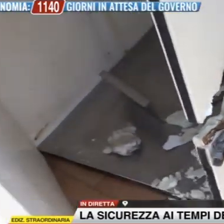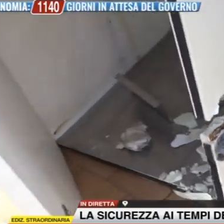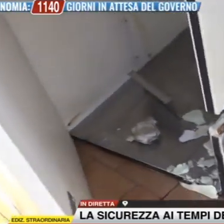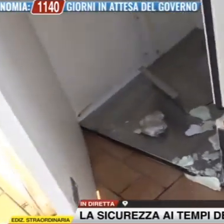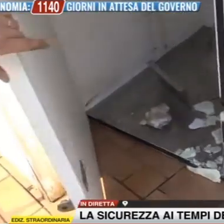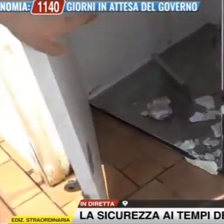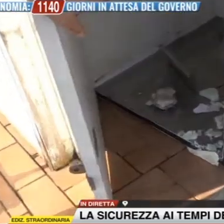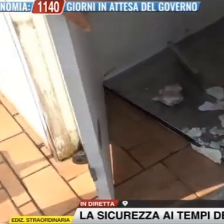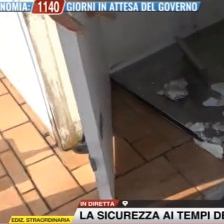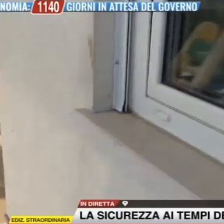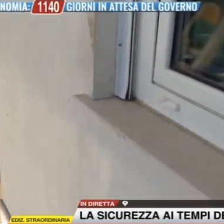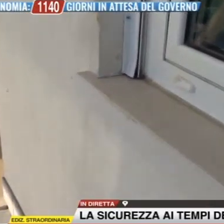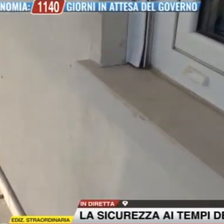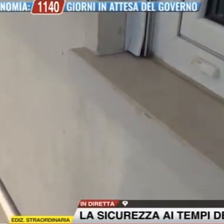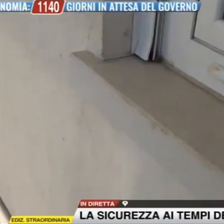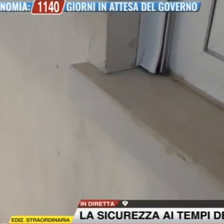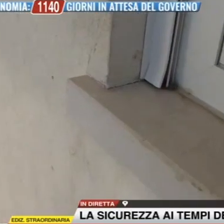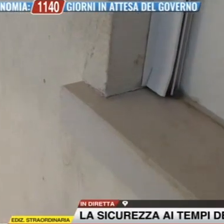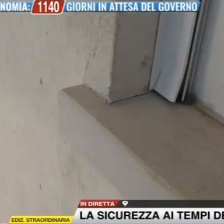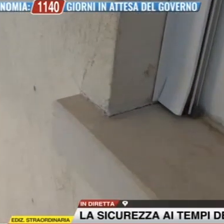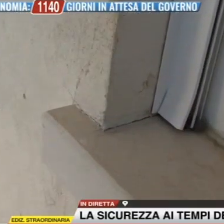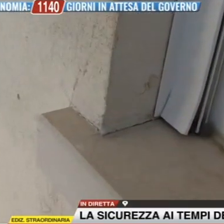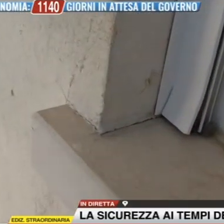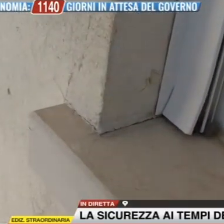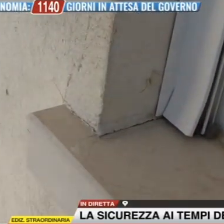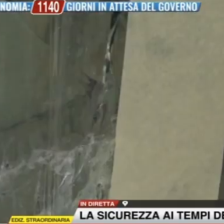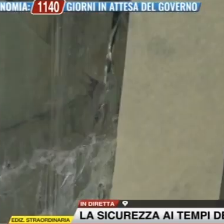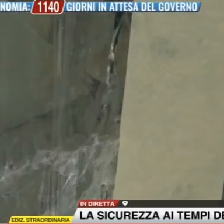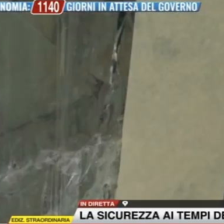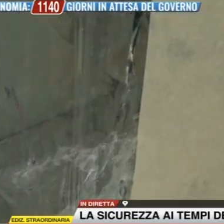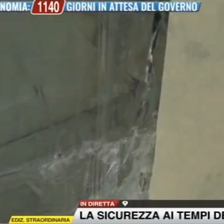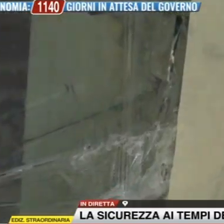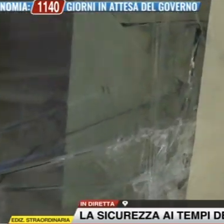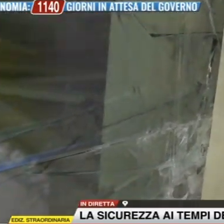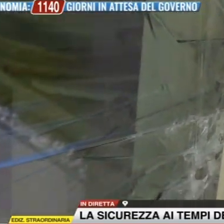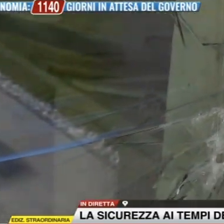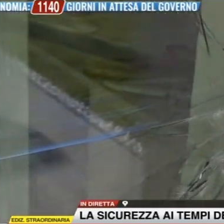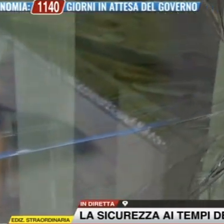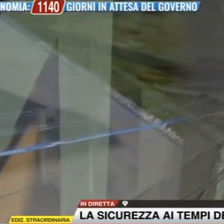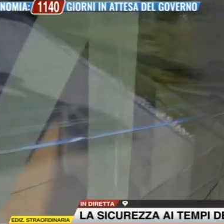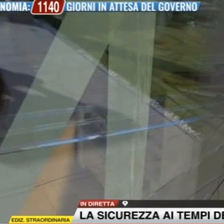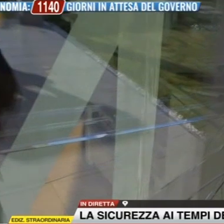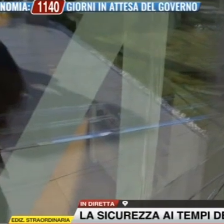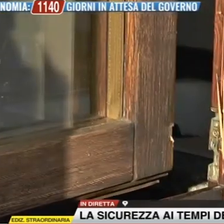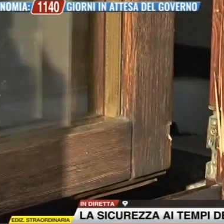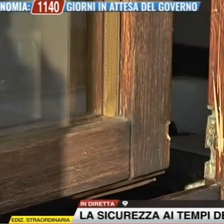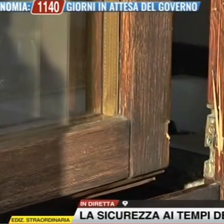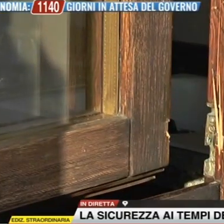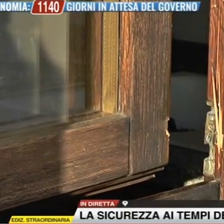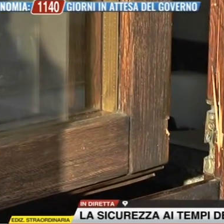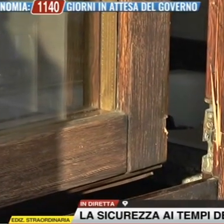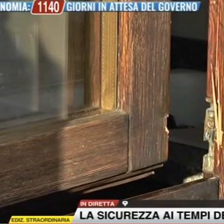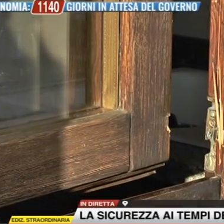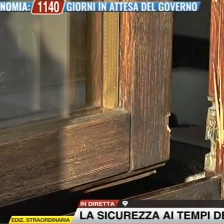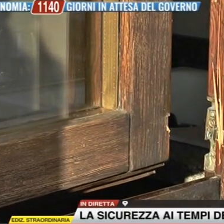violata in quello che è la sua intimità familiare. Quindi anche il legislatore ha previsto una autonoma fattispecie delittuosa, che è quello del punto del